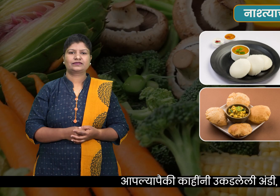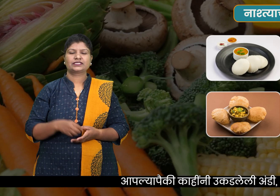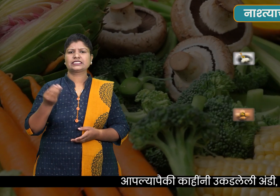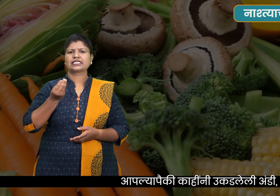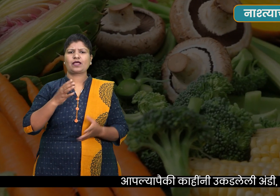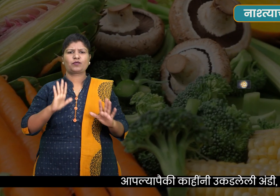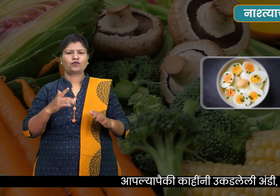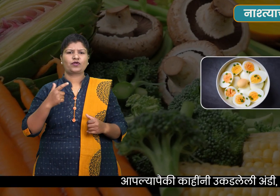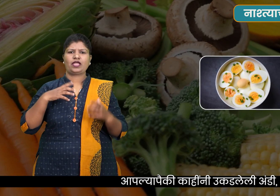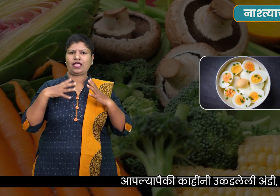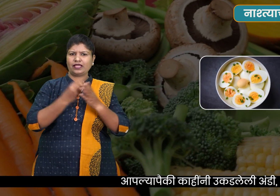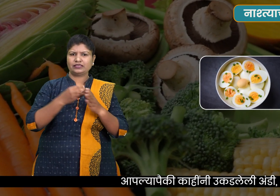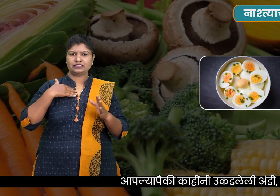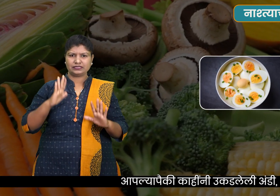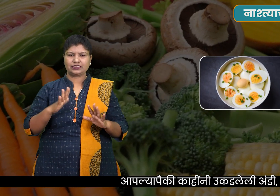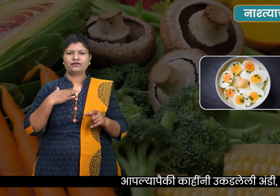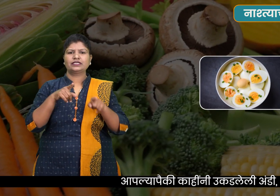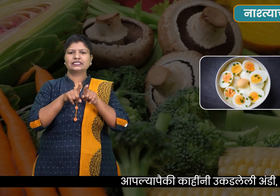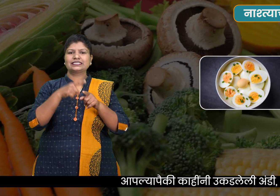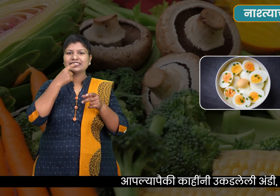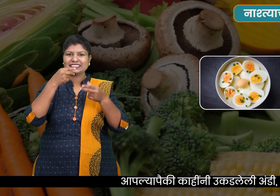आपल्यापैकी काहींनी उकडलेली अंडी,